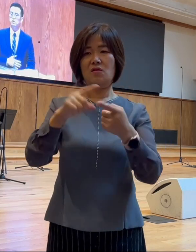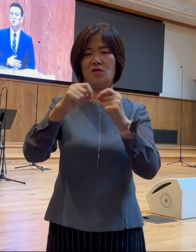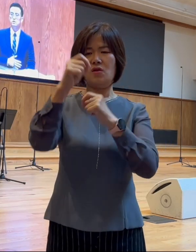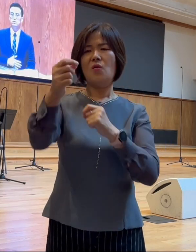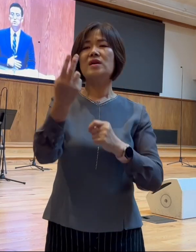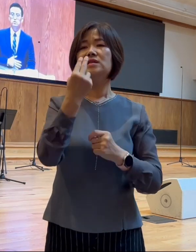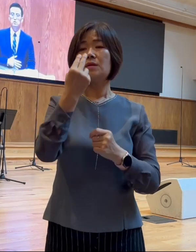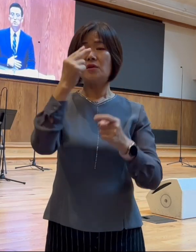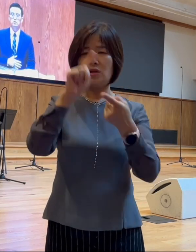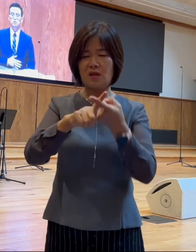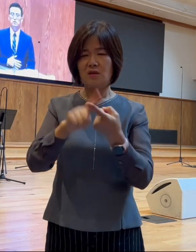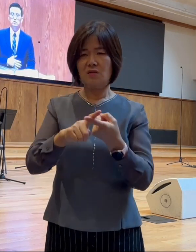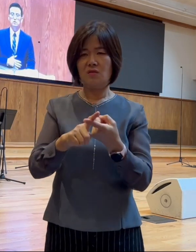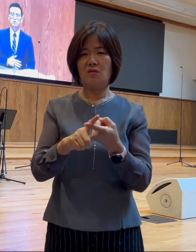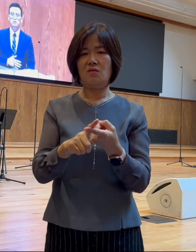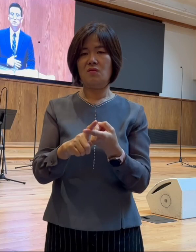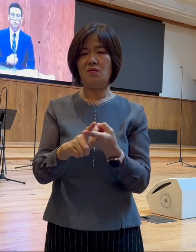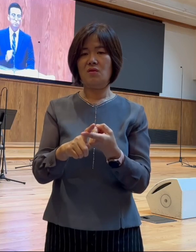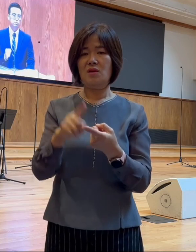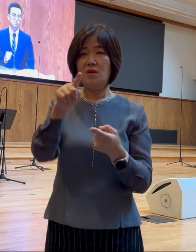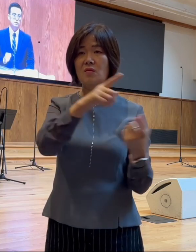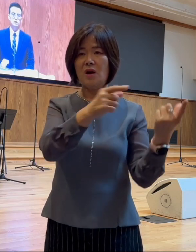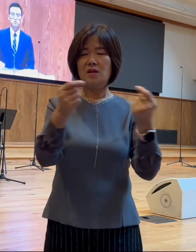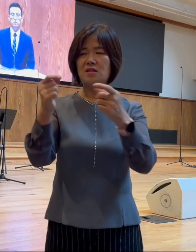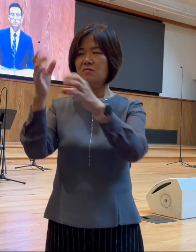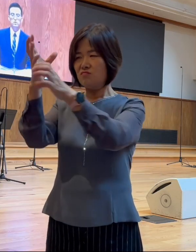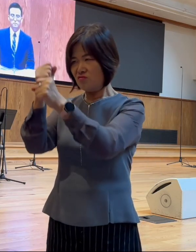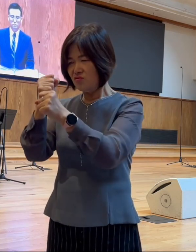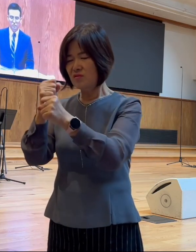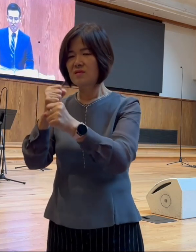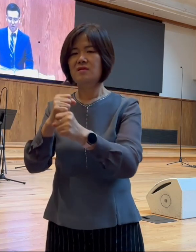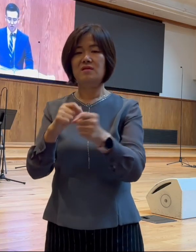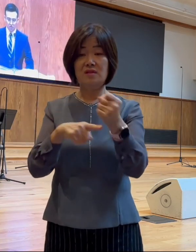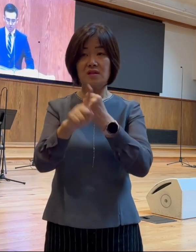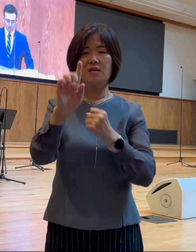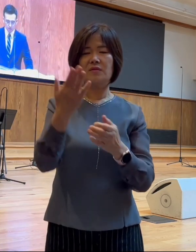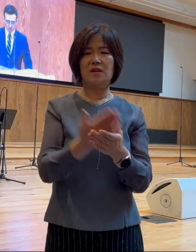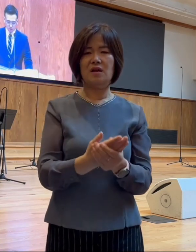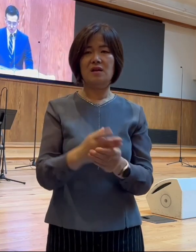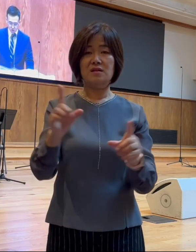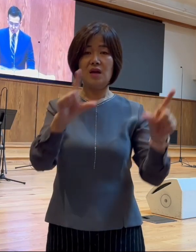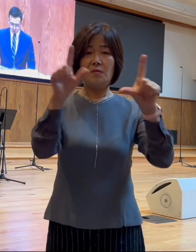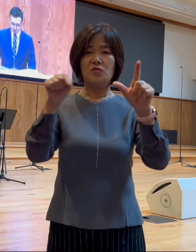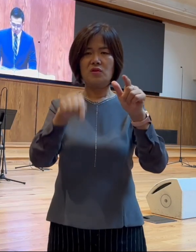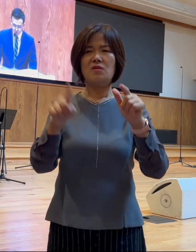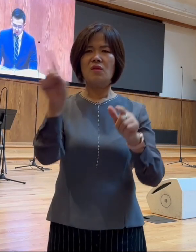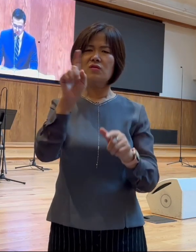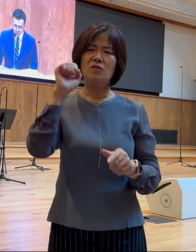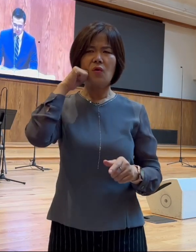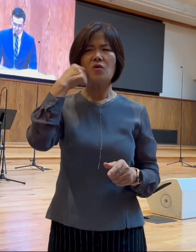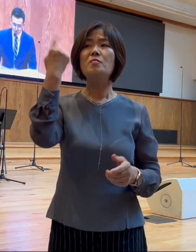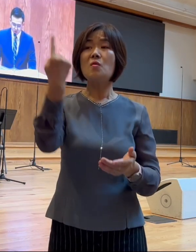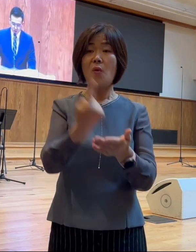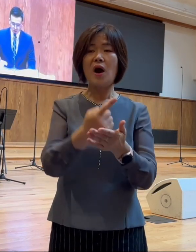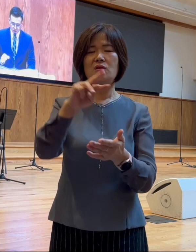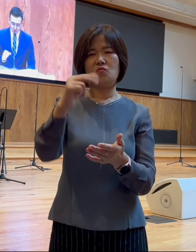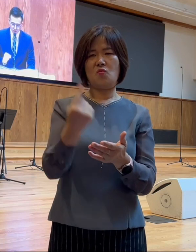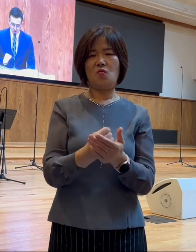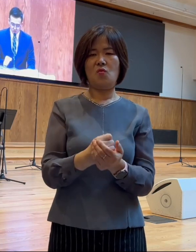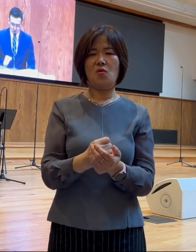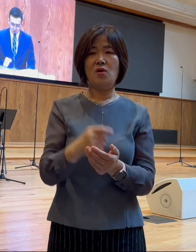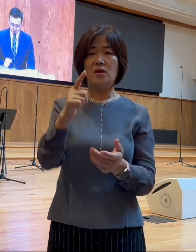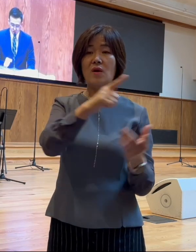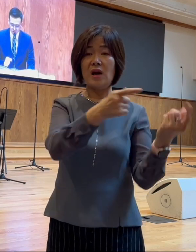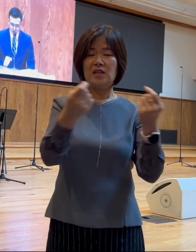생명에 대해서 이렇게 붙들으라는 거예요. 그리고 삶 속에서 어떤 어려움이 올 때에도